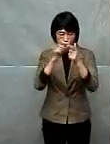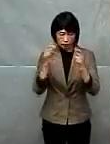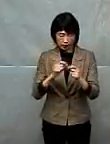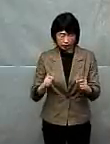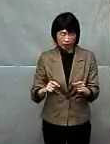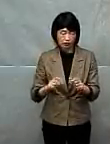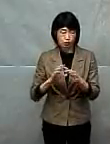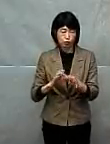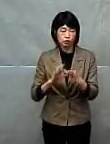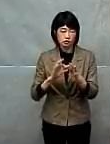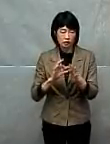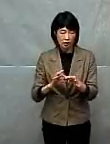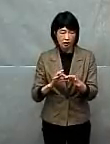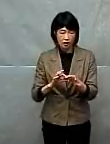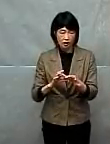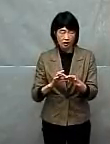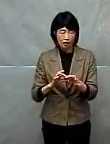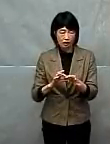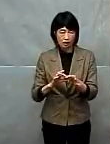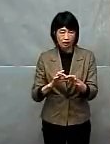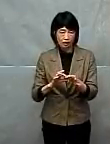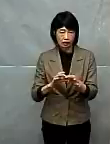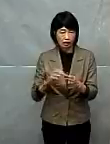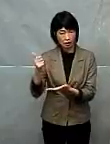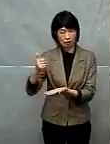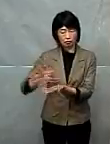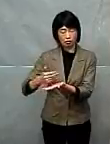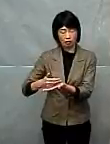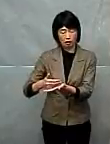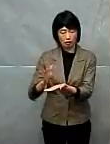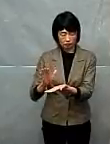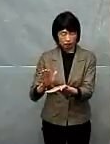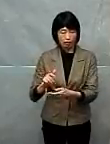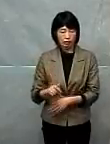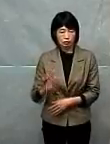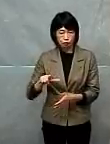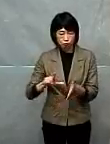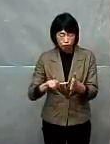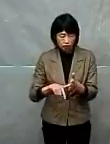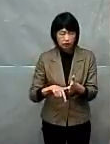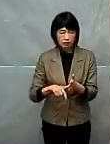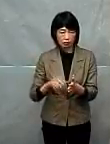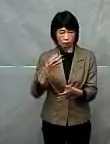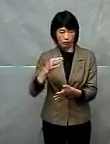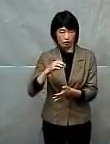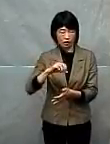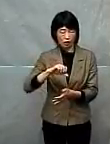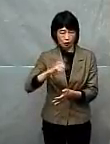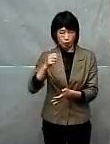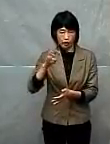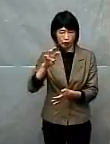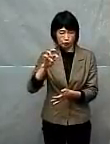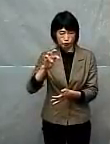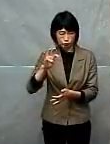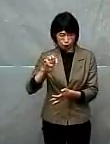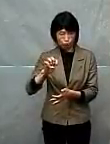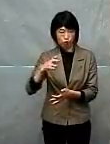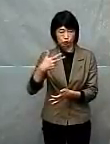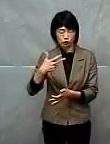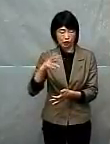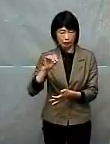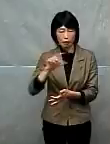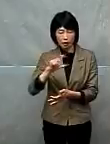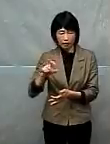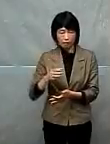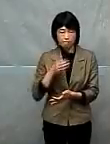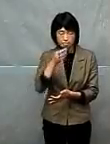について、会見をしまして、そこで約547万円分を、返還する意向を発